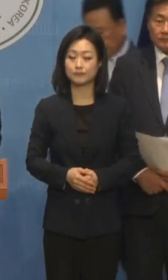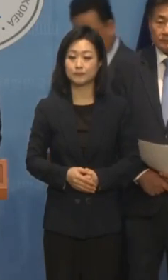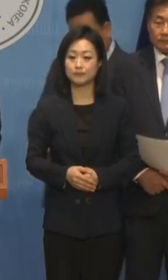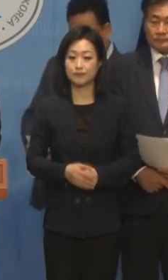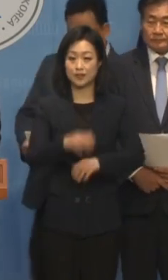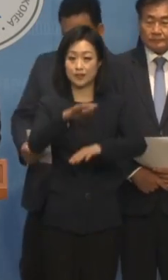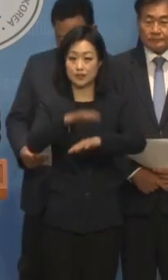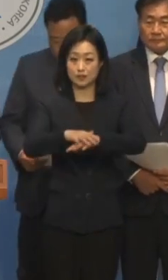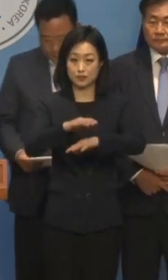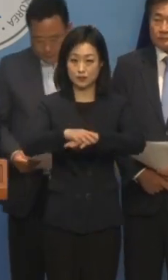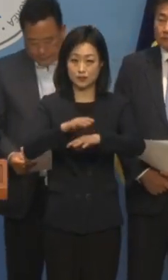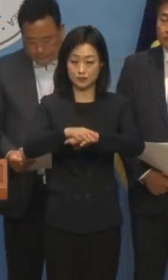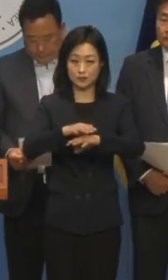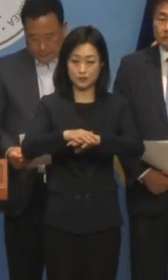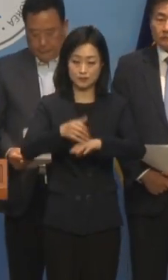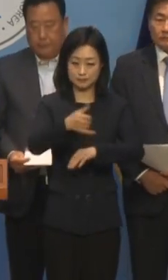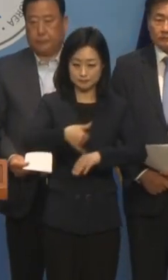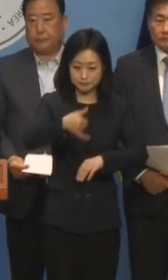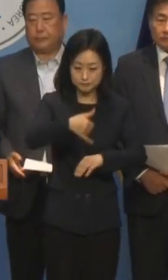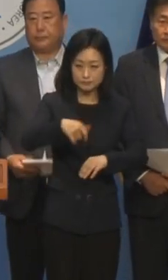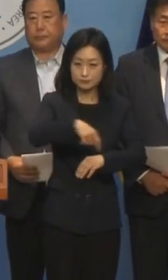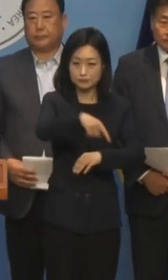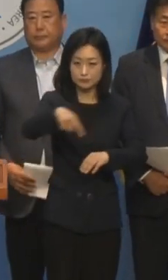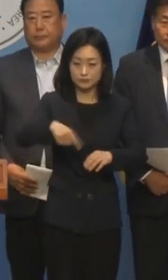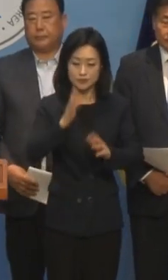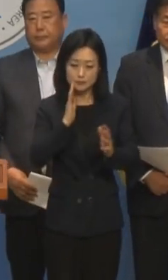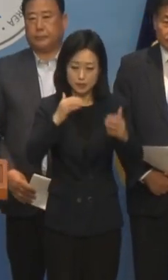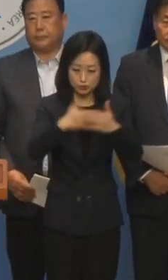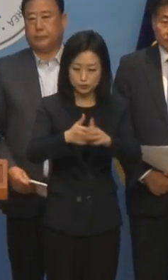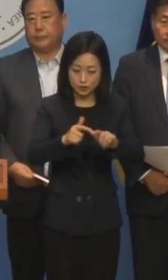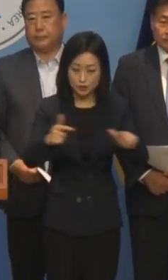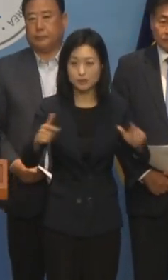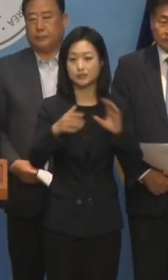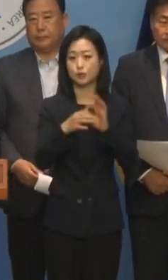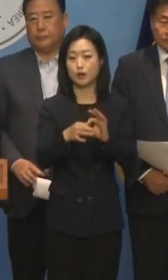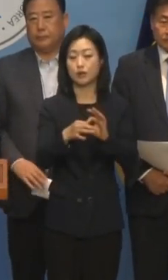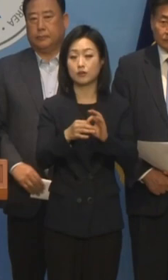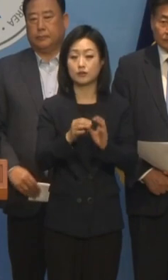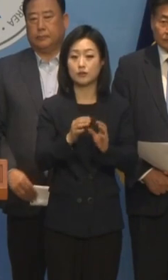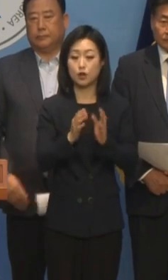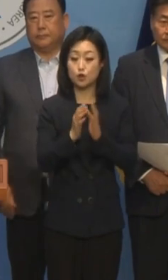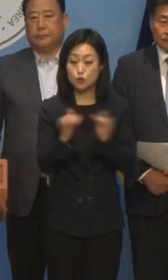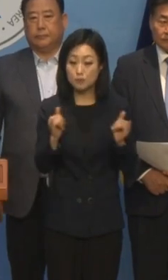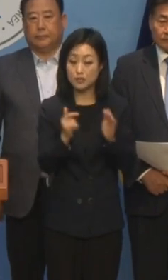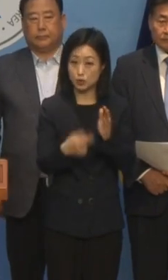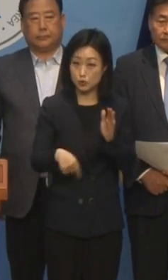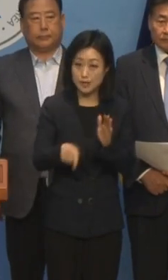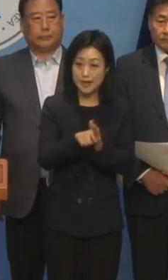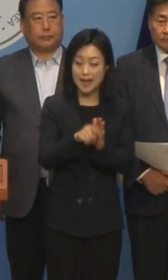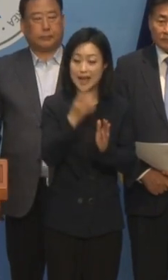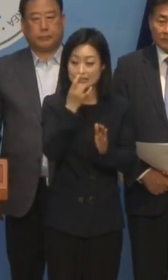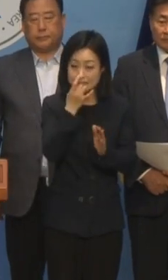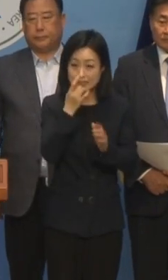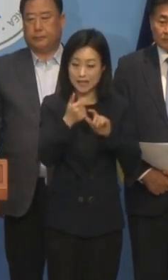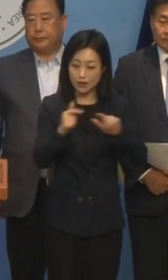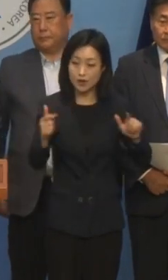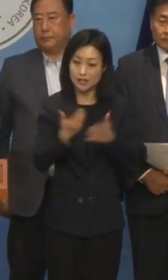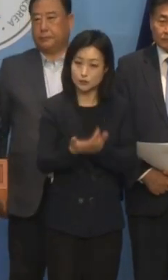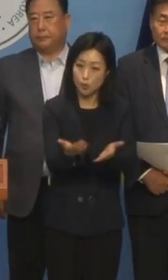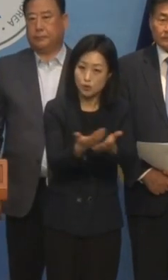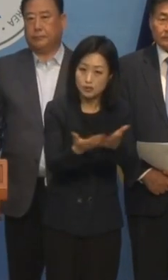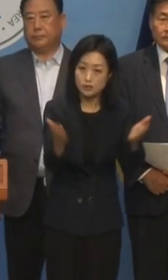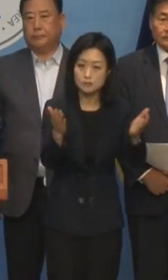농업 경영 위험의 증가는 농업 경쟁력을 떨어뜨리고 국민을 위한 안정적 식량 공급에도